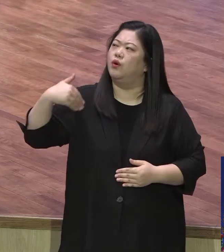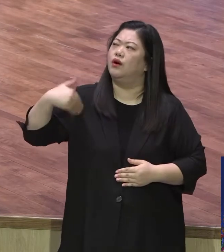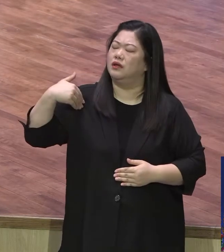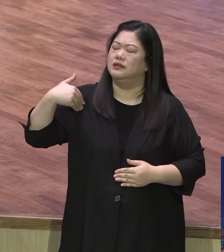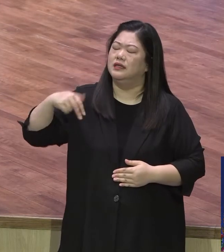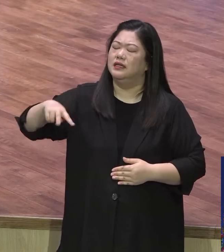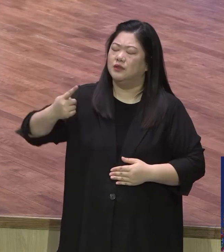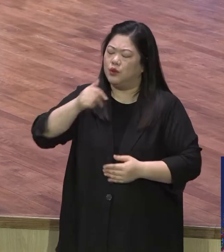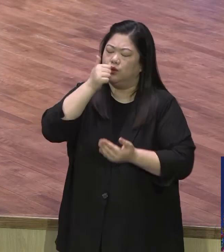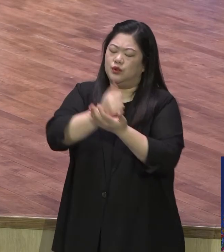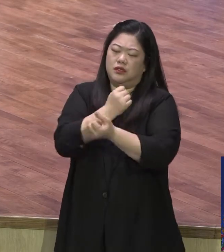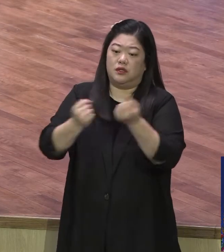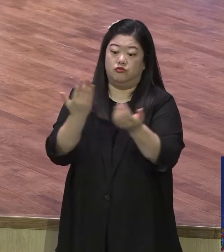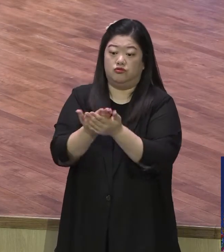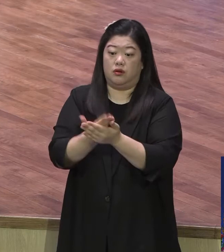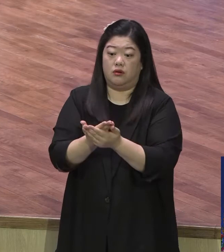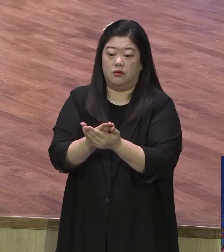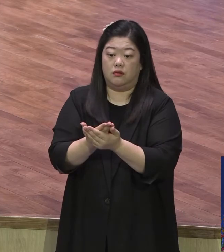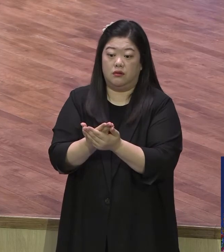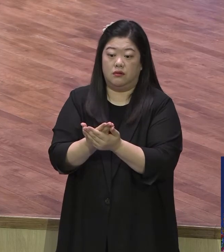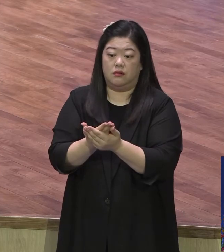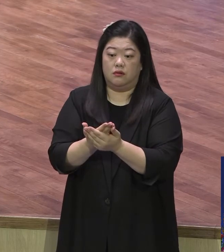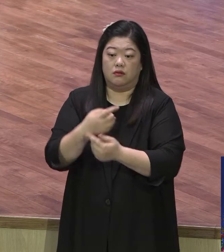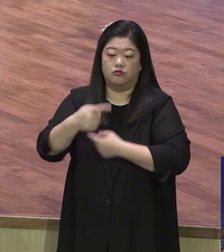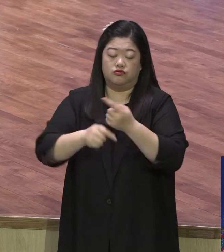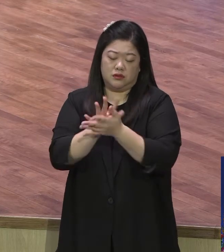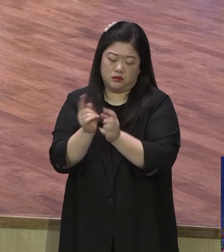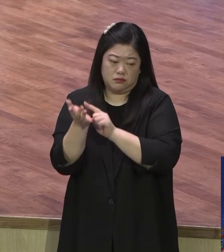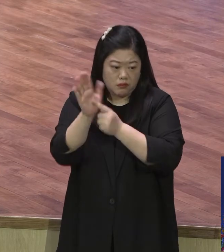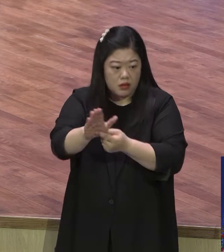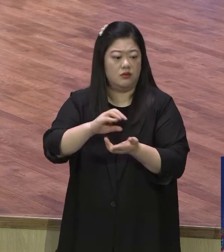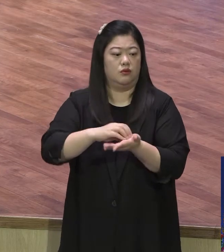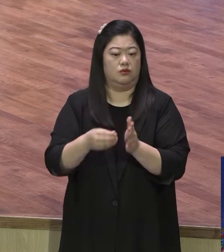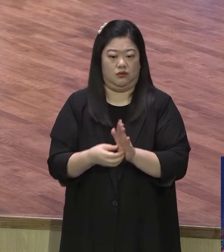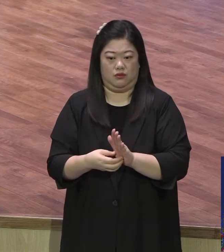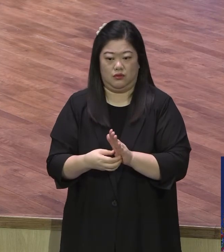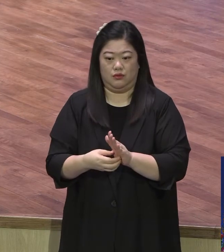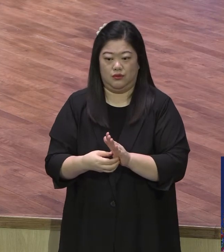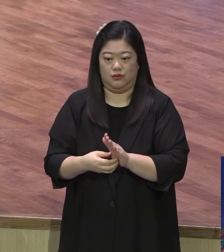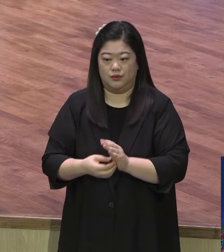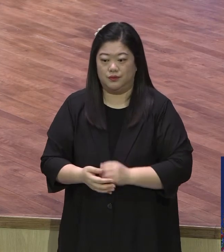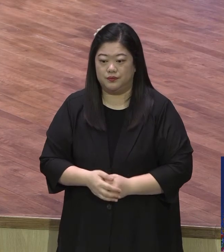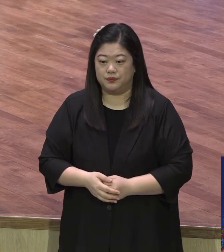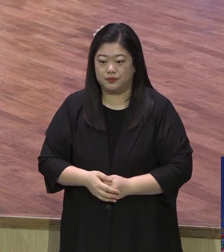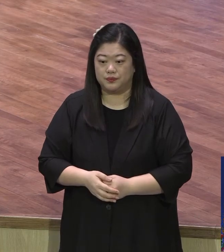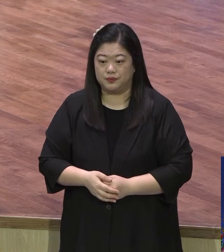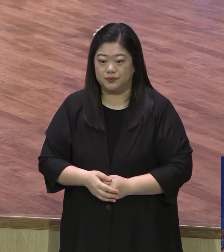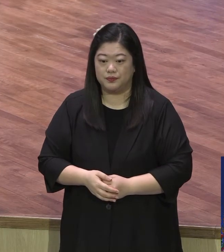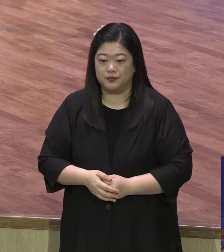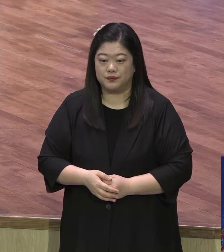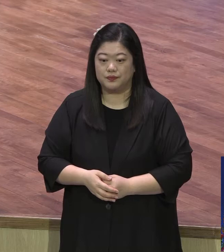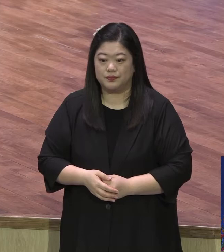용기입니까 무슨 의미입니까 부활신앙 특별히 유대인의 사도인